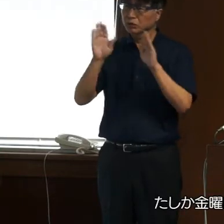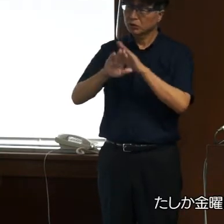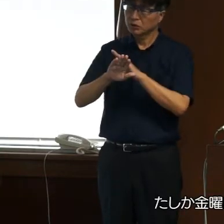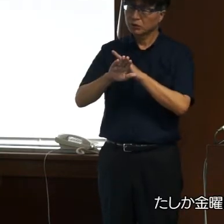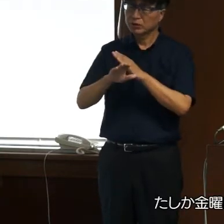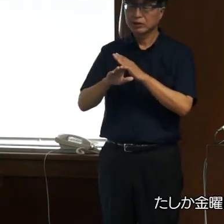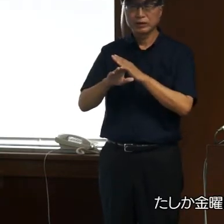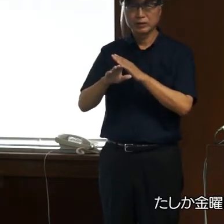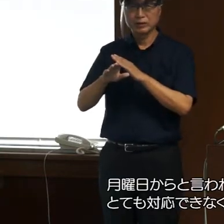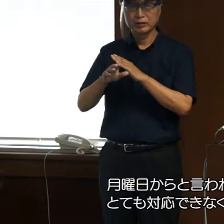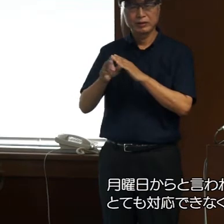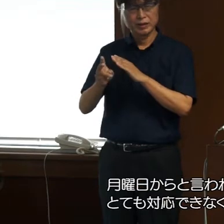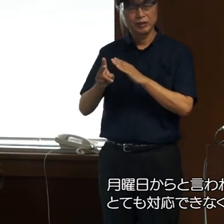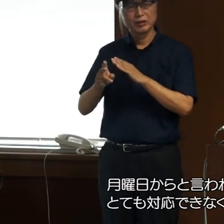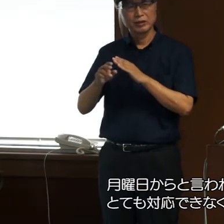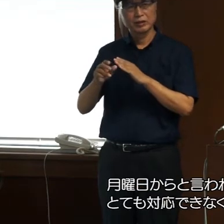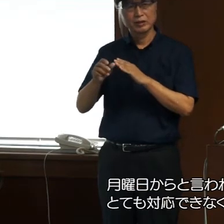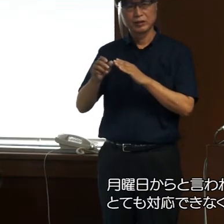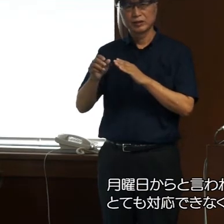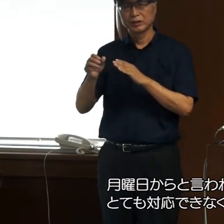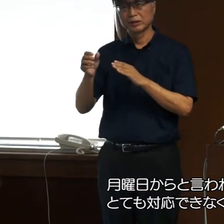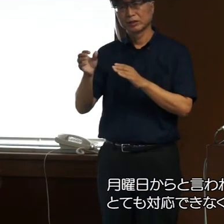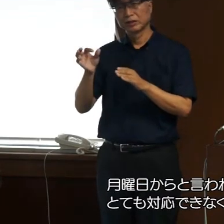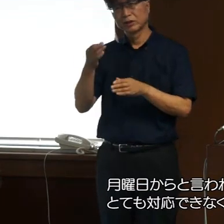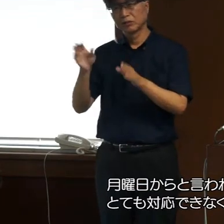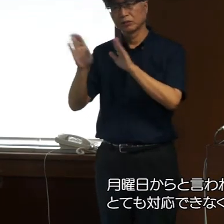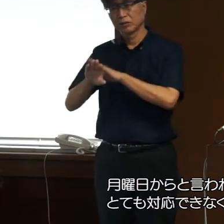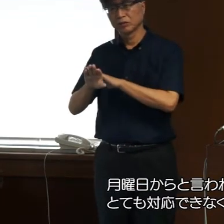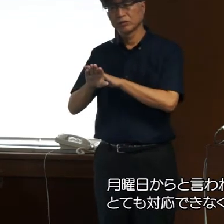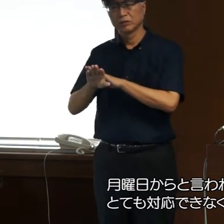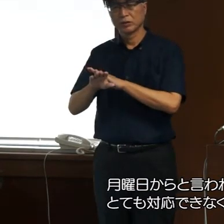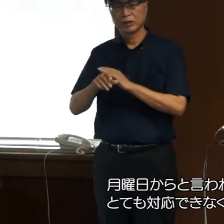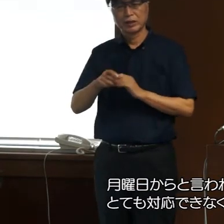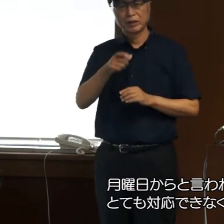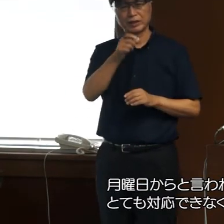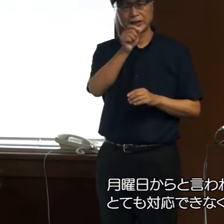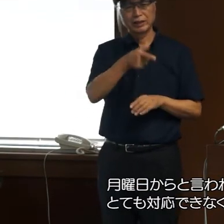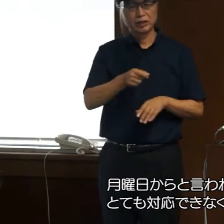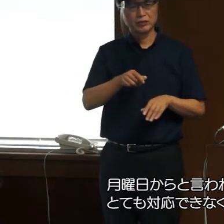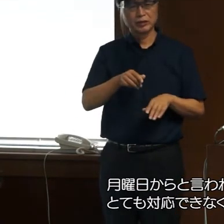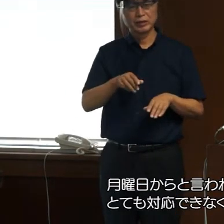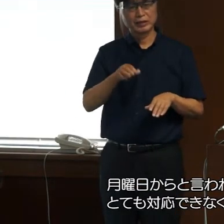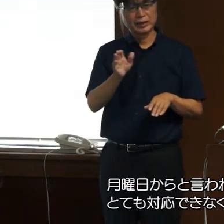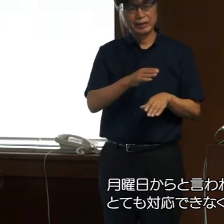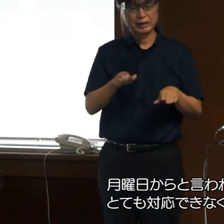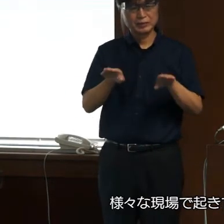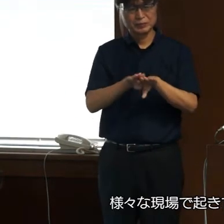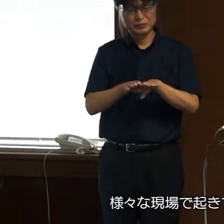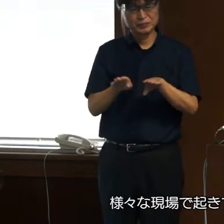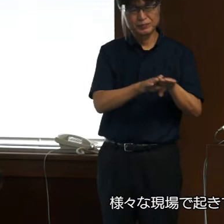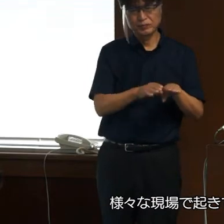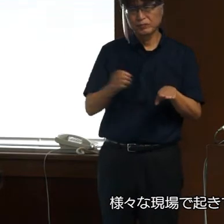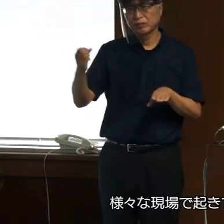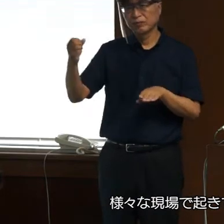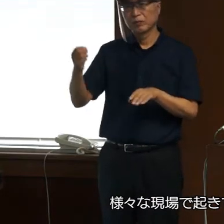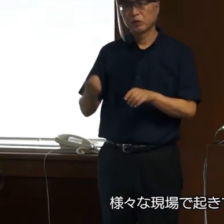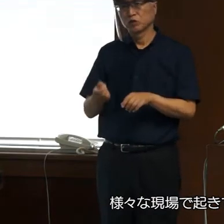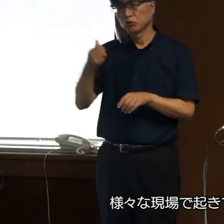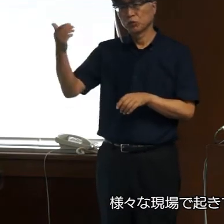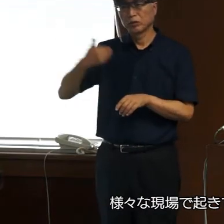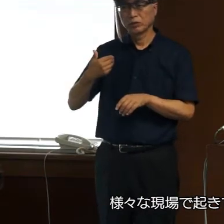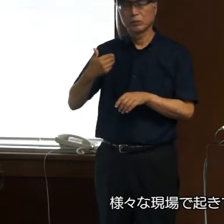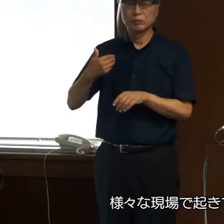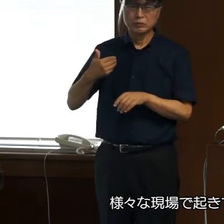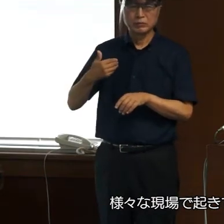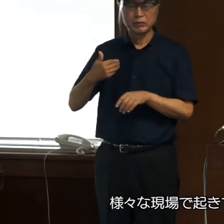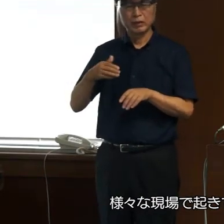かね、で月曜日だなって言われてとても対応できなくてということもあったので、さまざま現場で起きてい